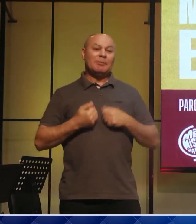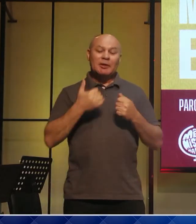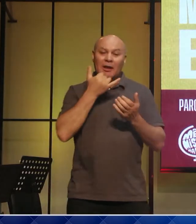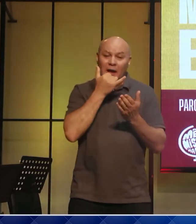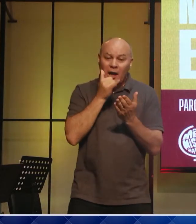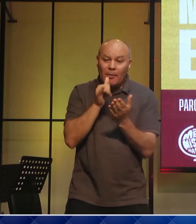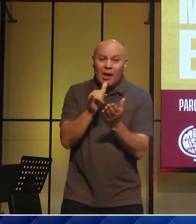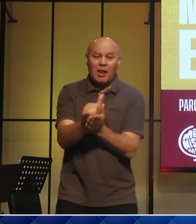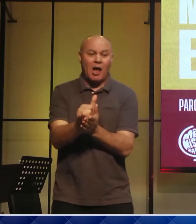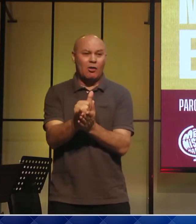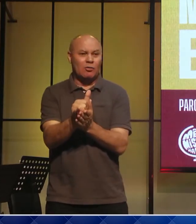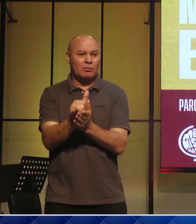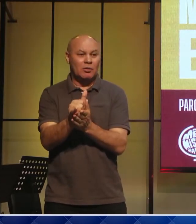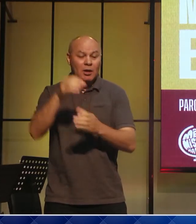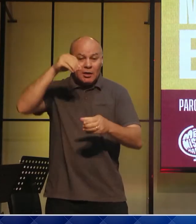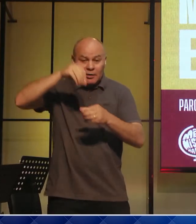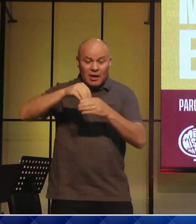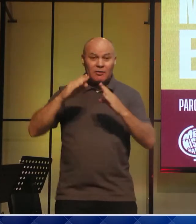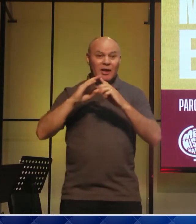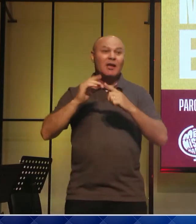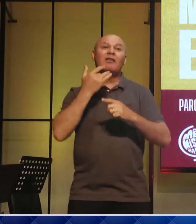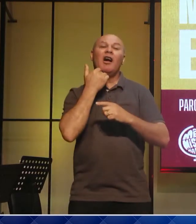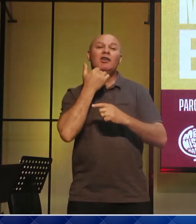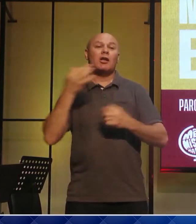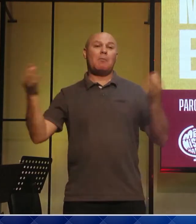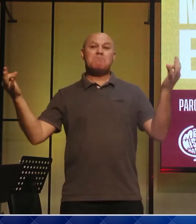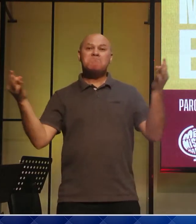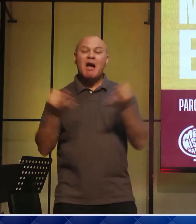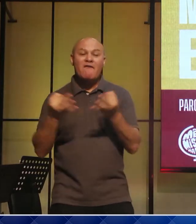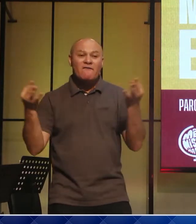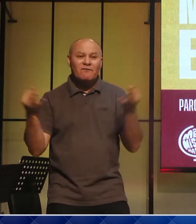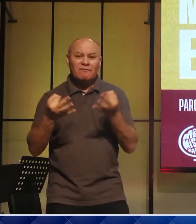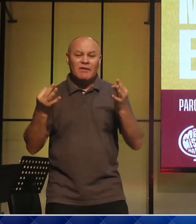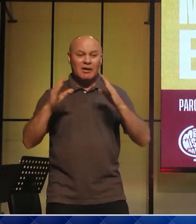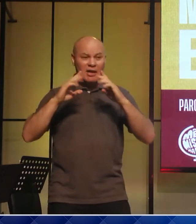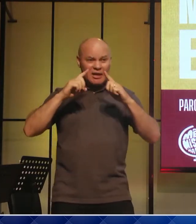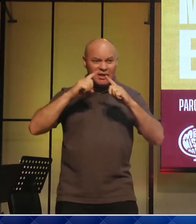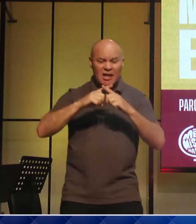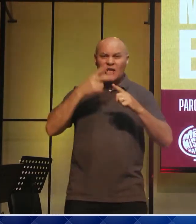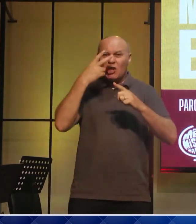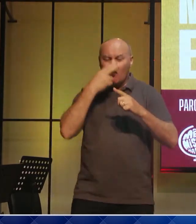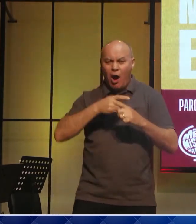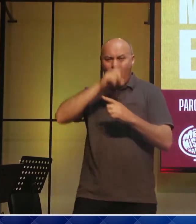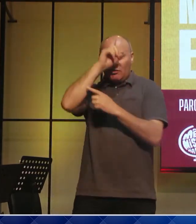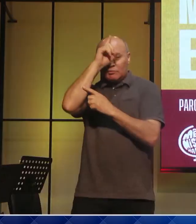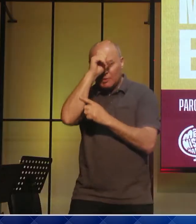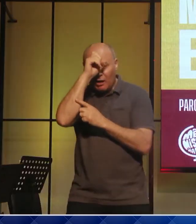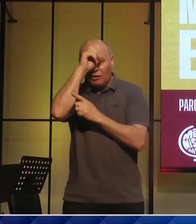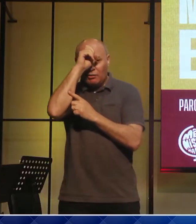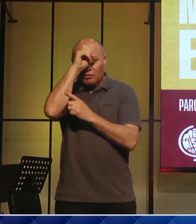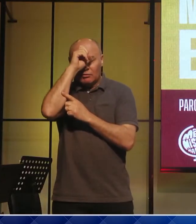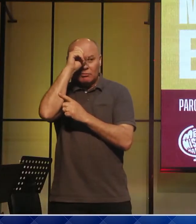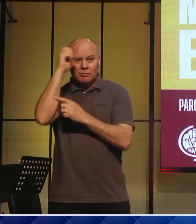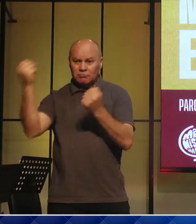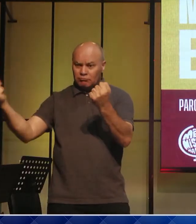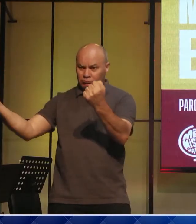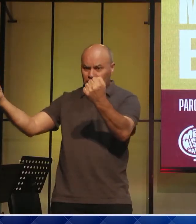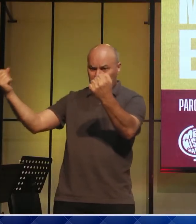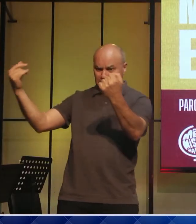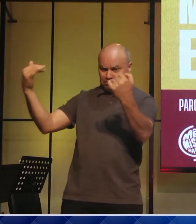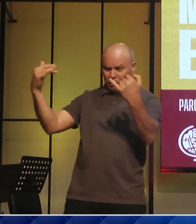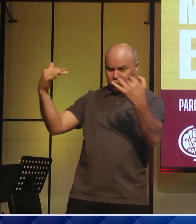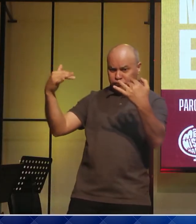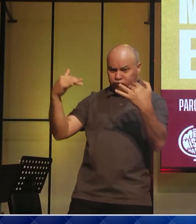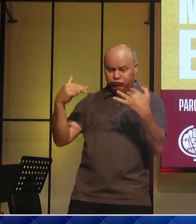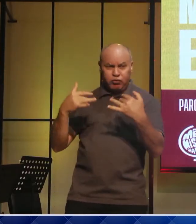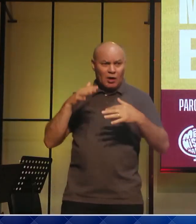quebrada. Aqui, como diz alguém, é um grande hospital e vem gente enferma de todo jeito. Vem gente